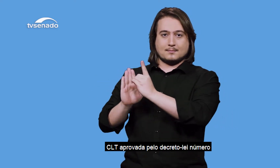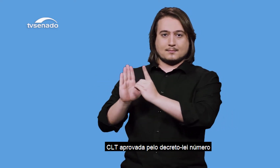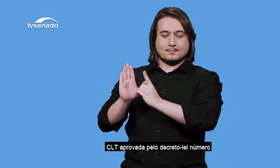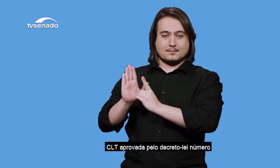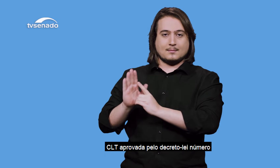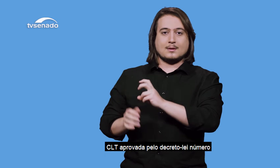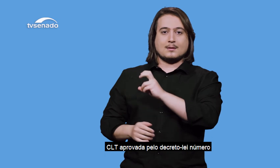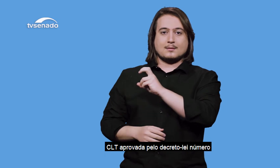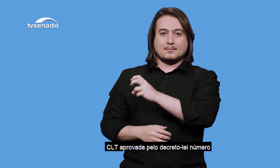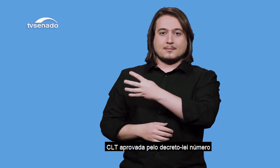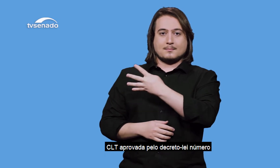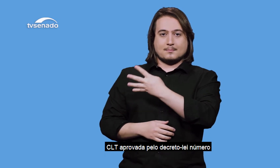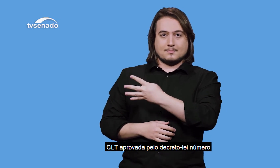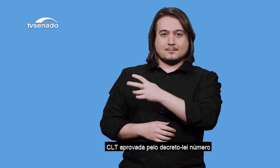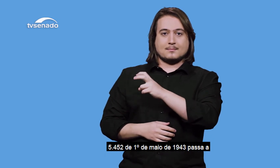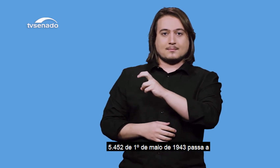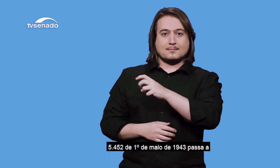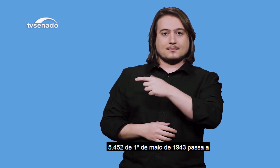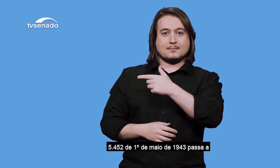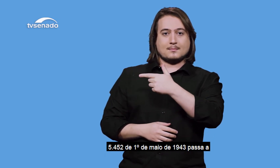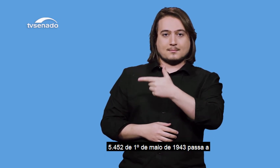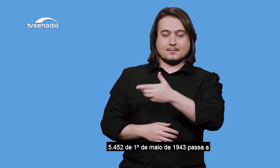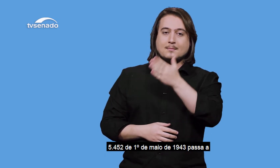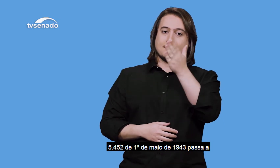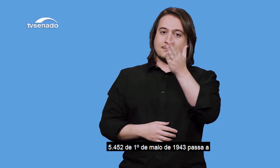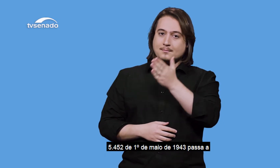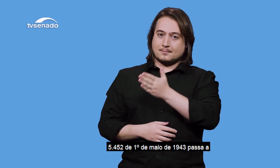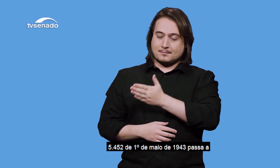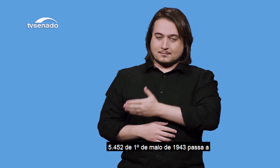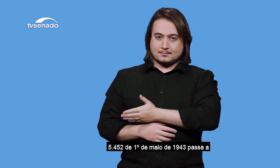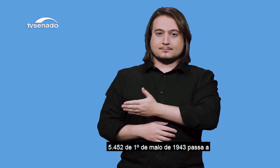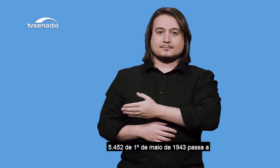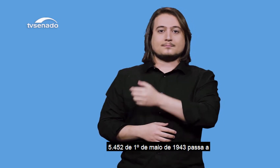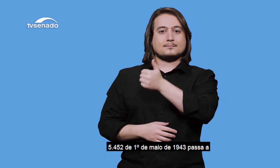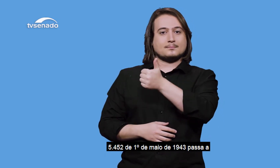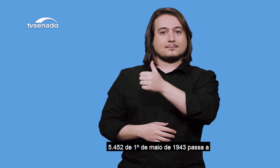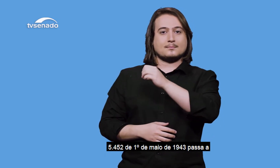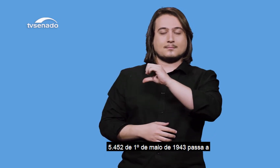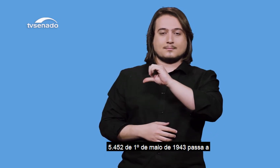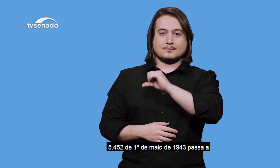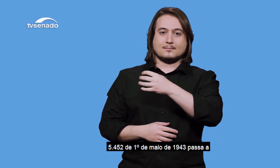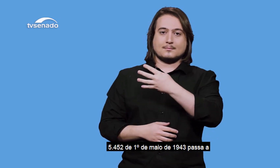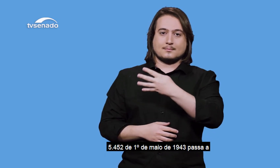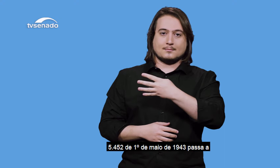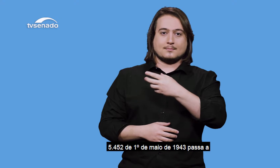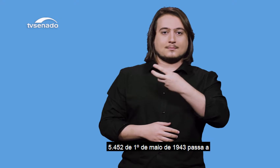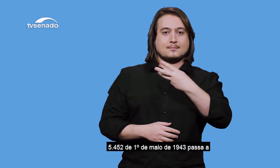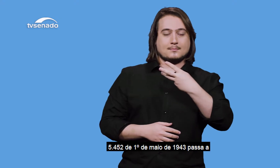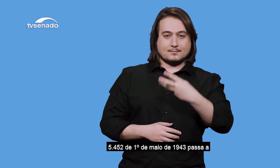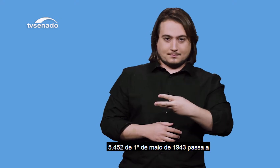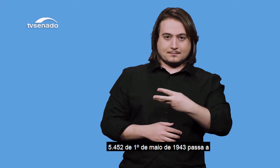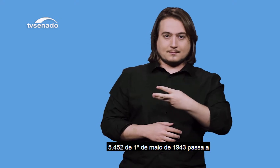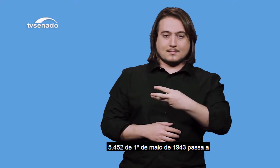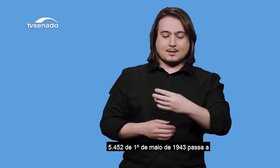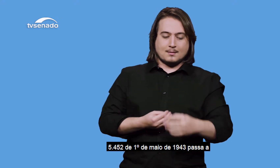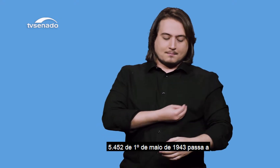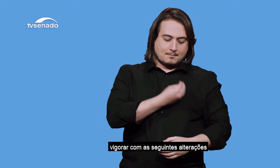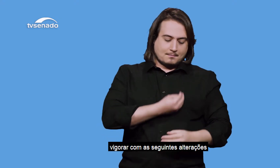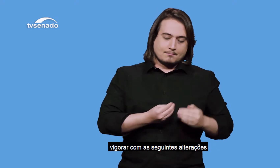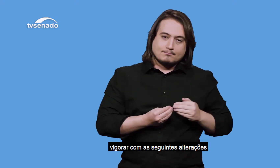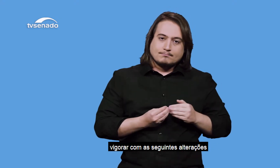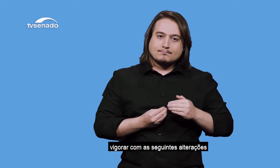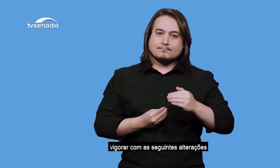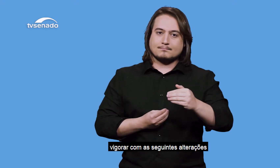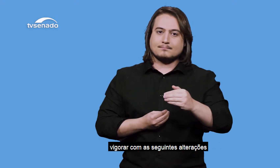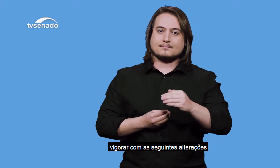número 5.452 de 1º de maio de 1943 passa a